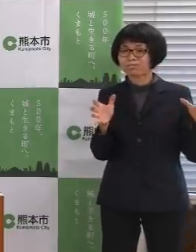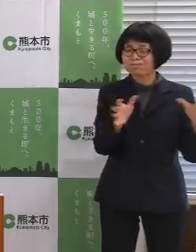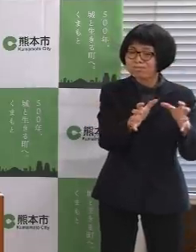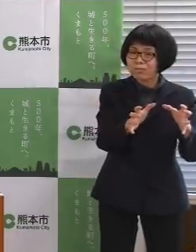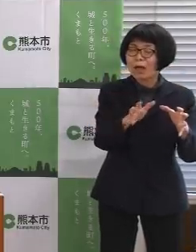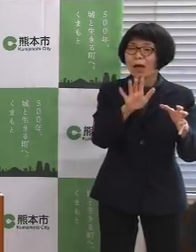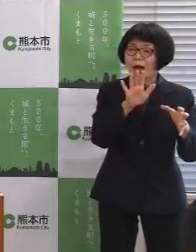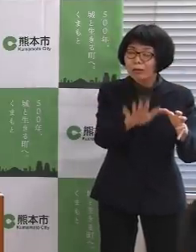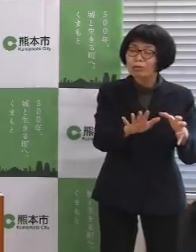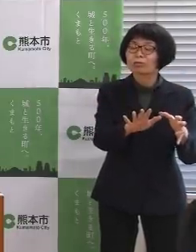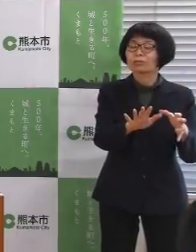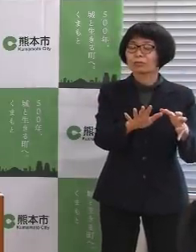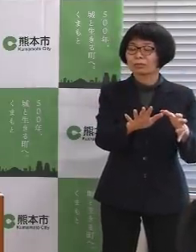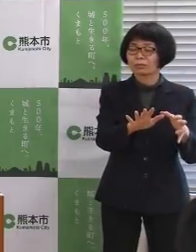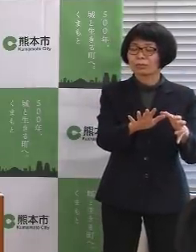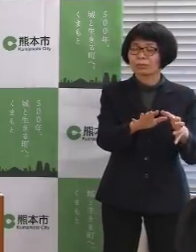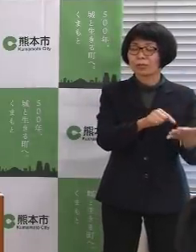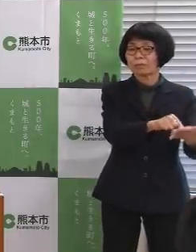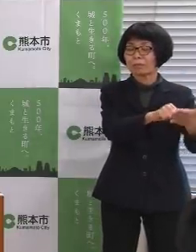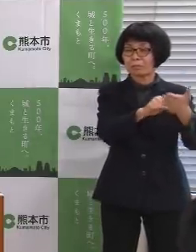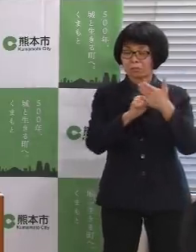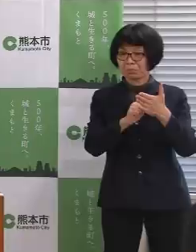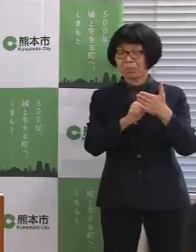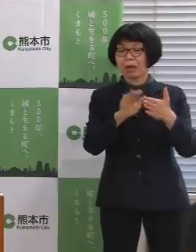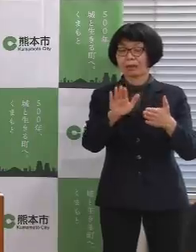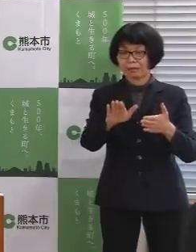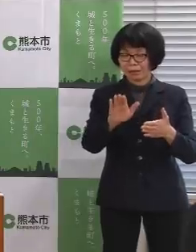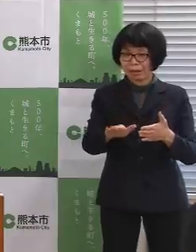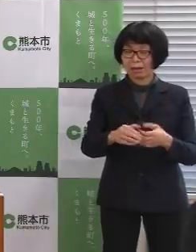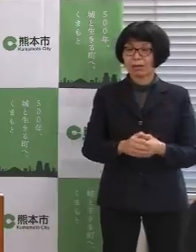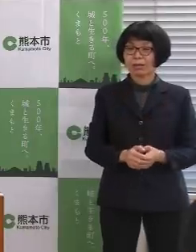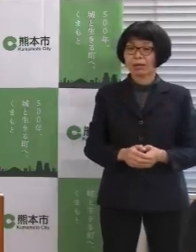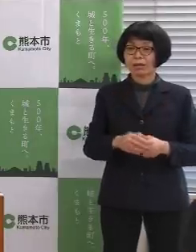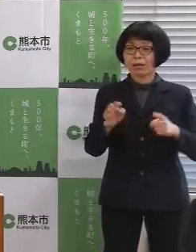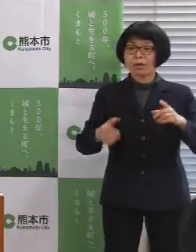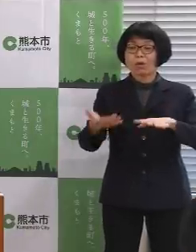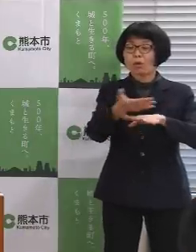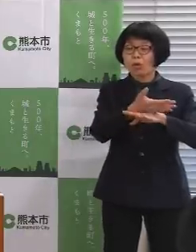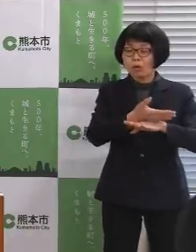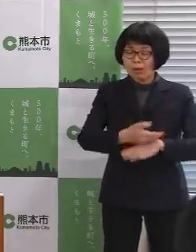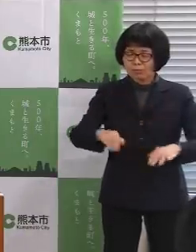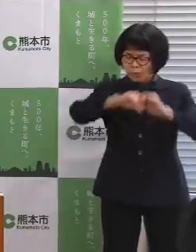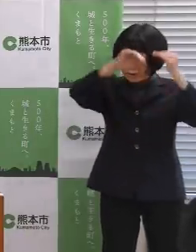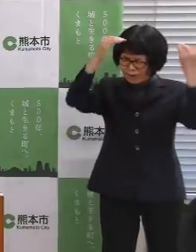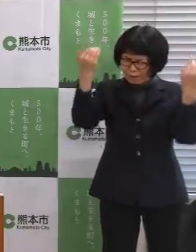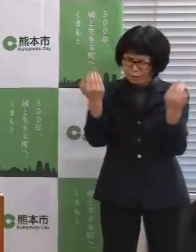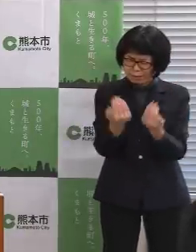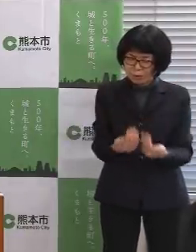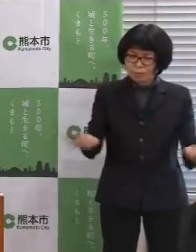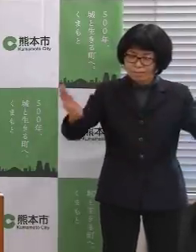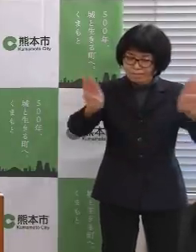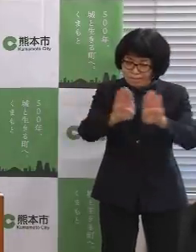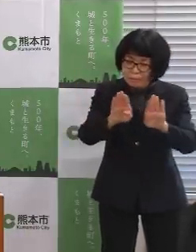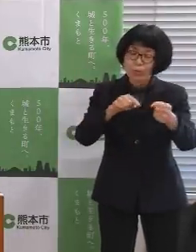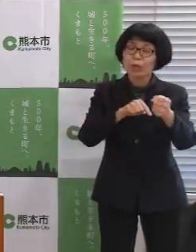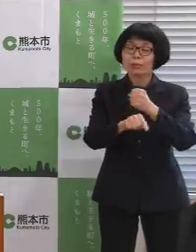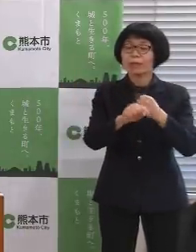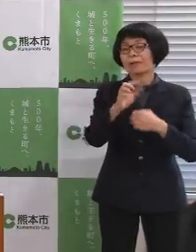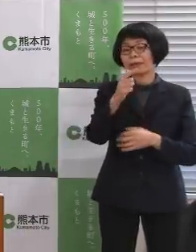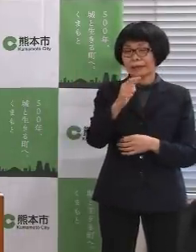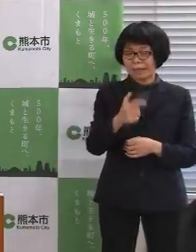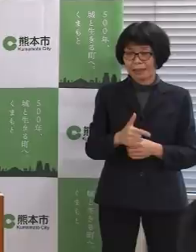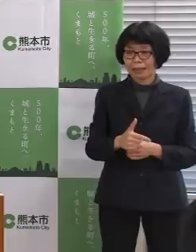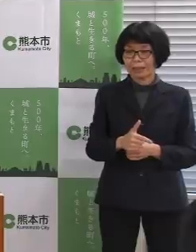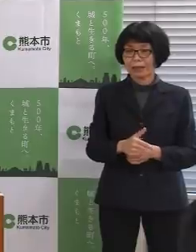たということもあります。ですから公園を全面的に閉鎖ということではなくてですね、そういう